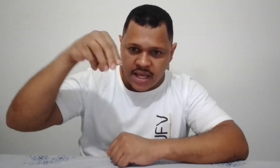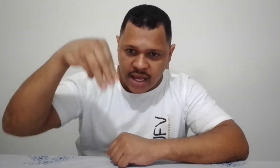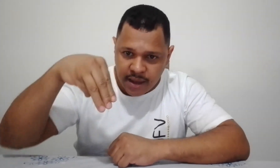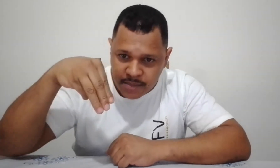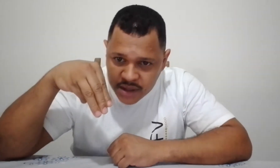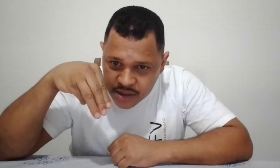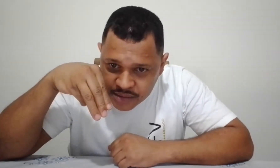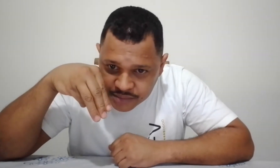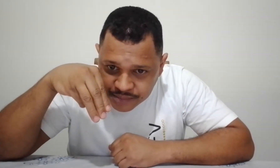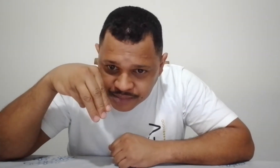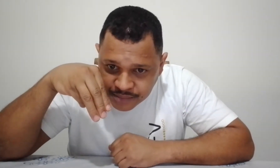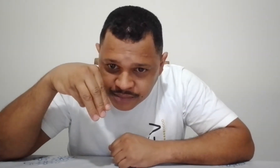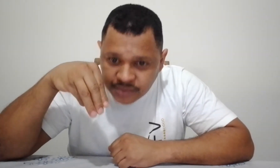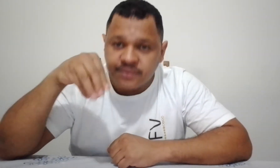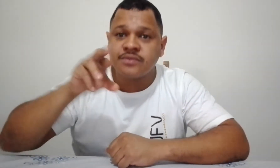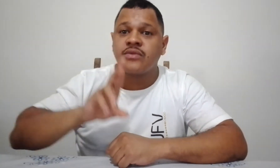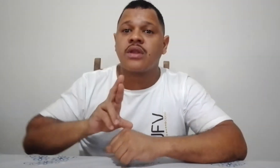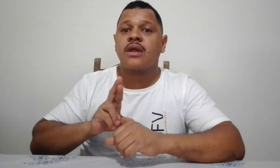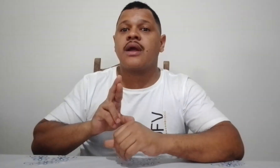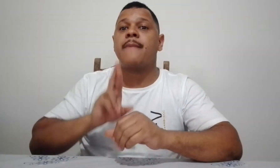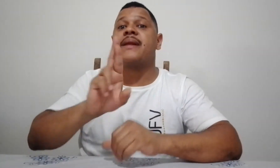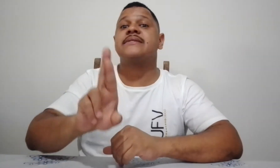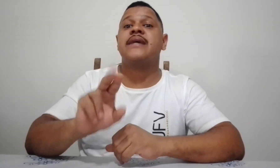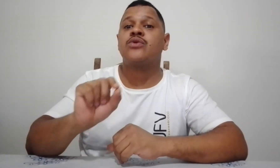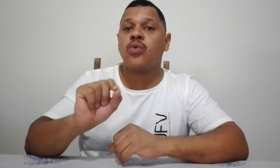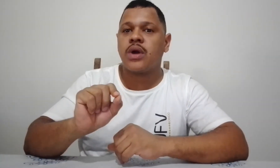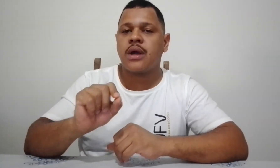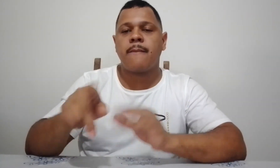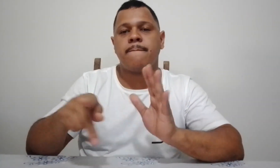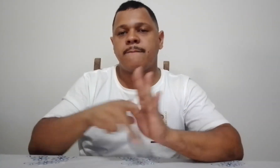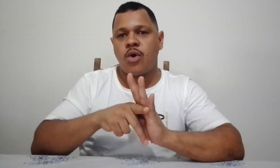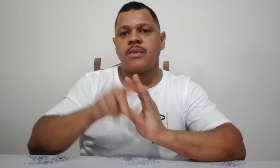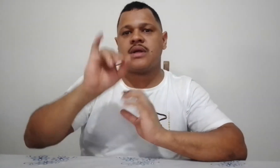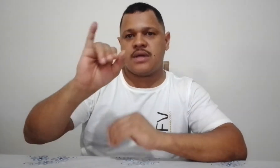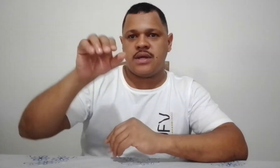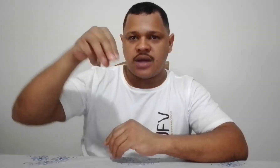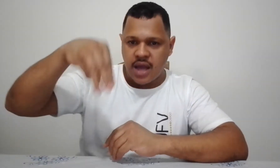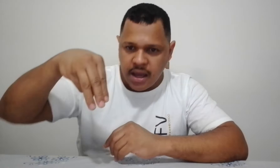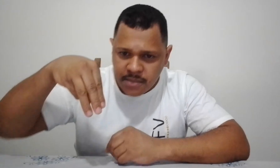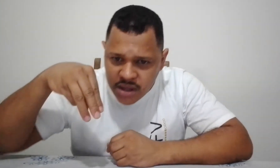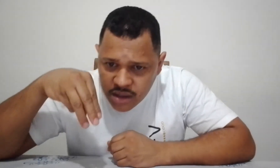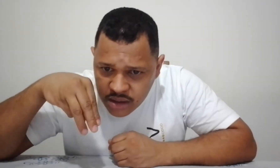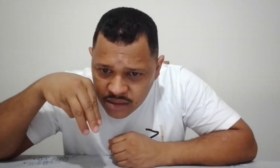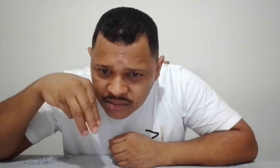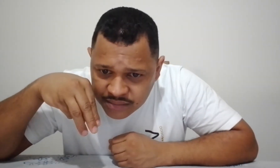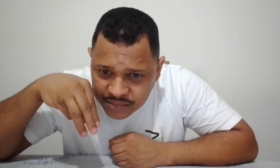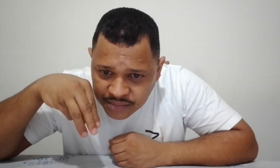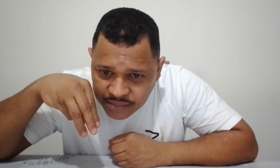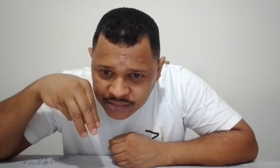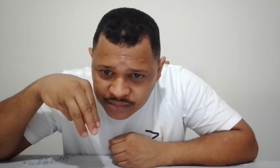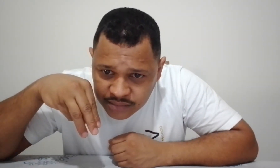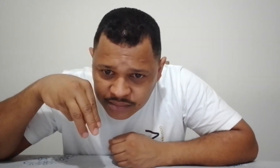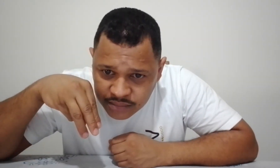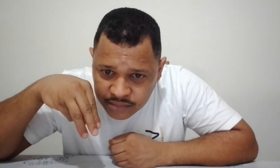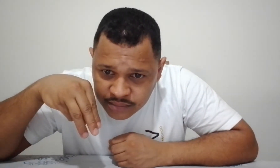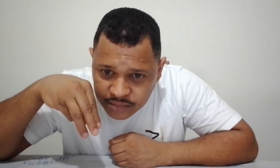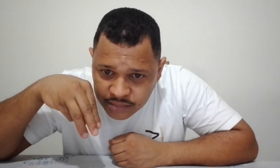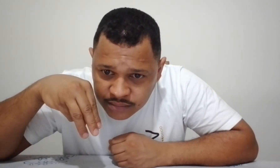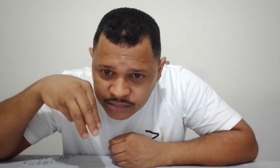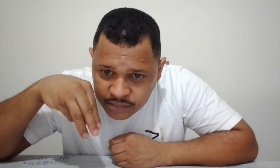é representada aqui pelo tamanho da grandeza, Im. Observe também que no ponto alfa, a